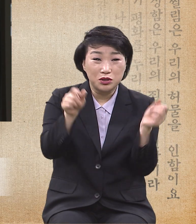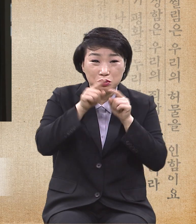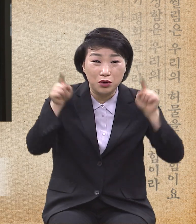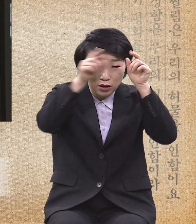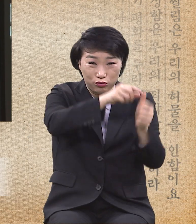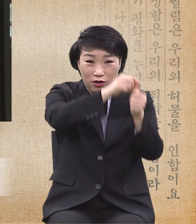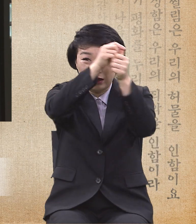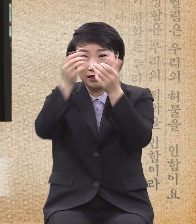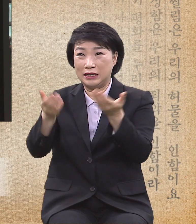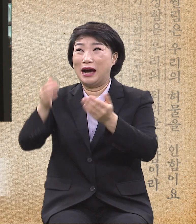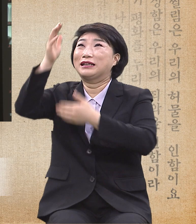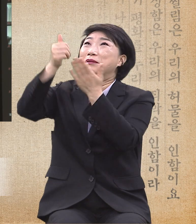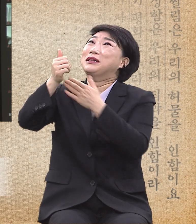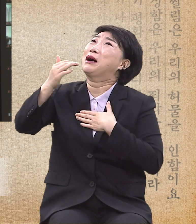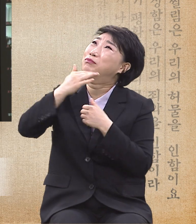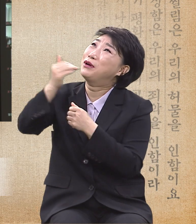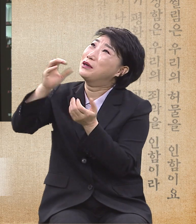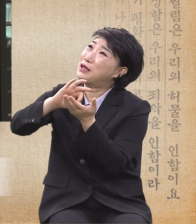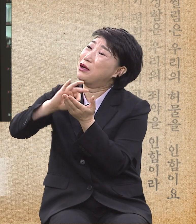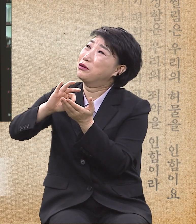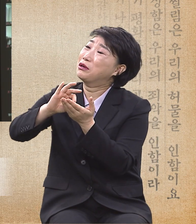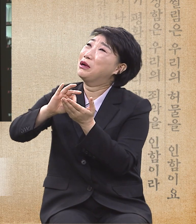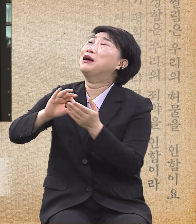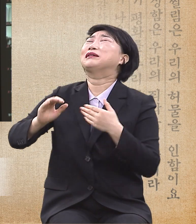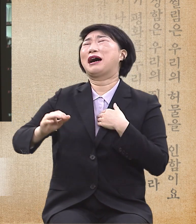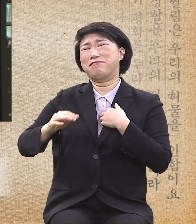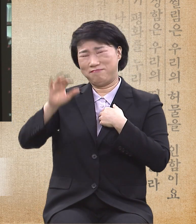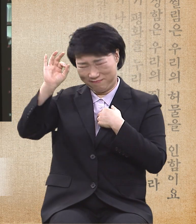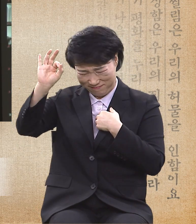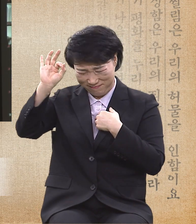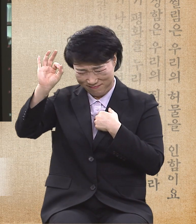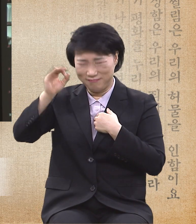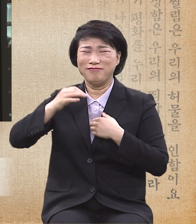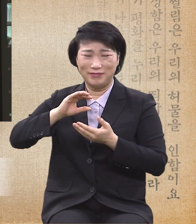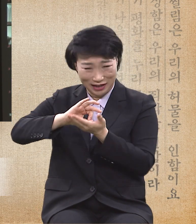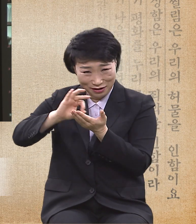하나님이 나를 사용하실 수만 있으면 사용하시게 하자.